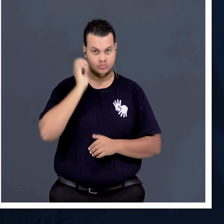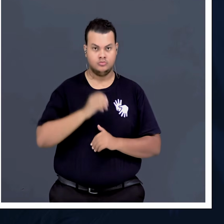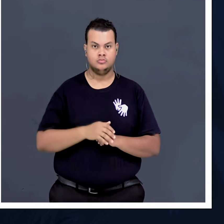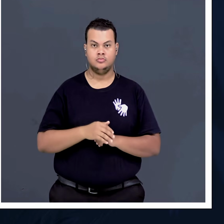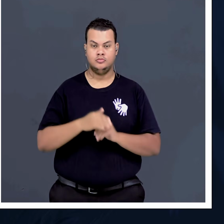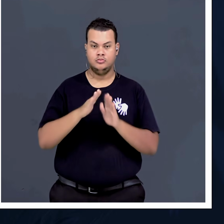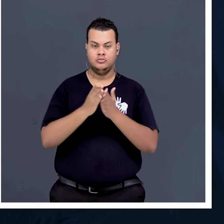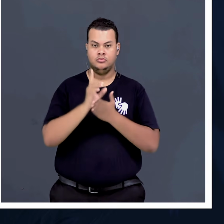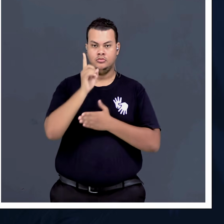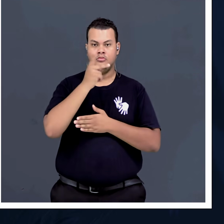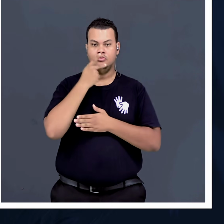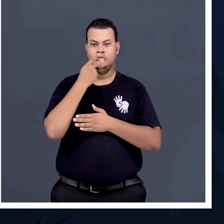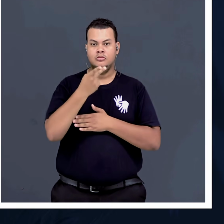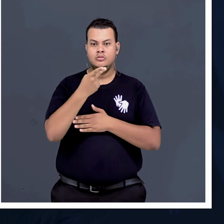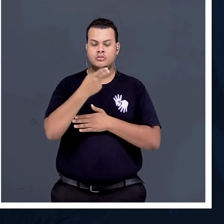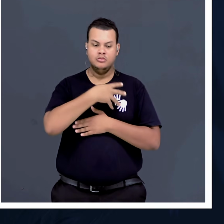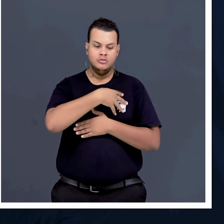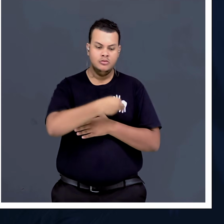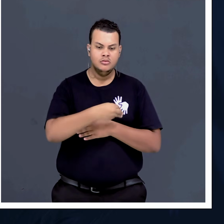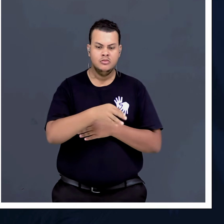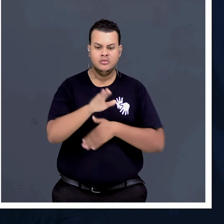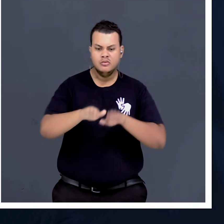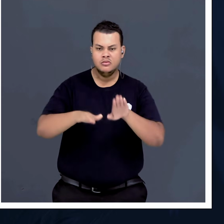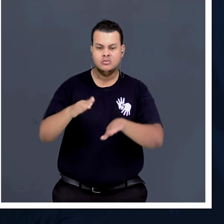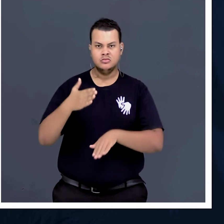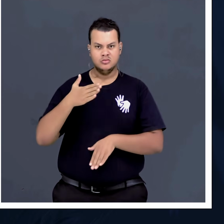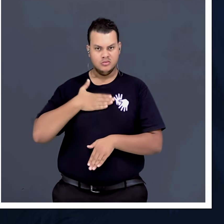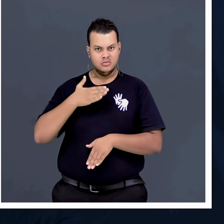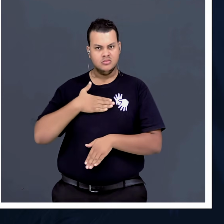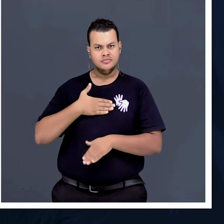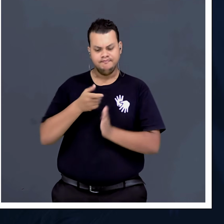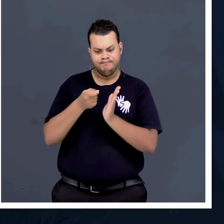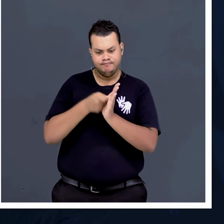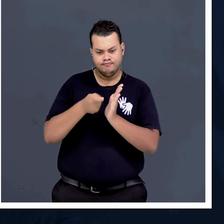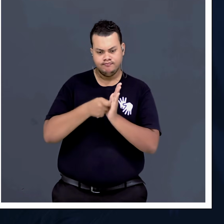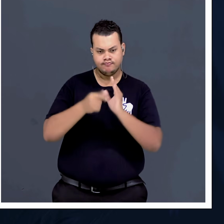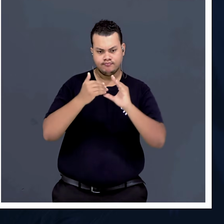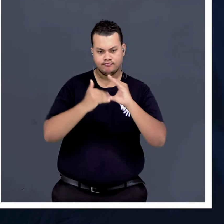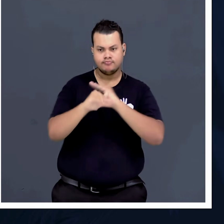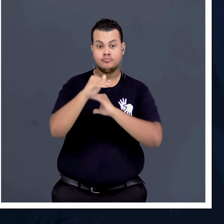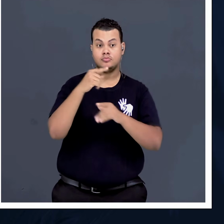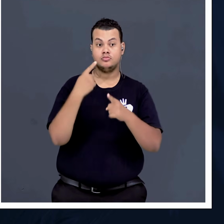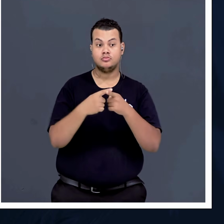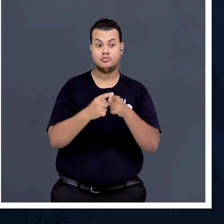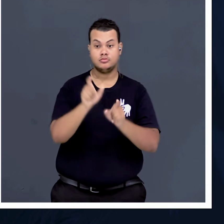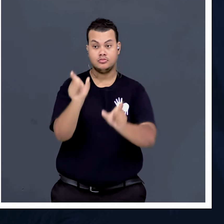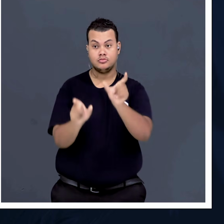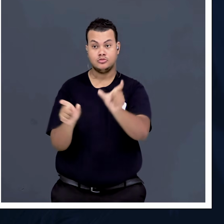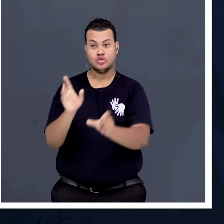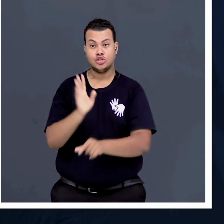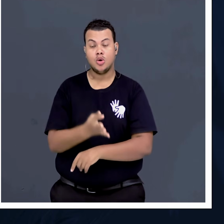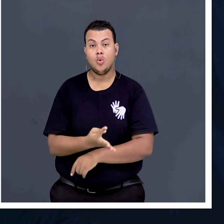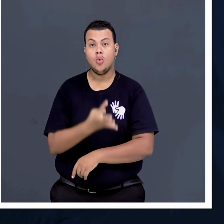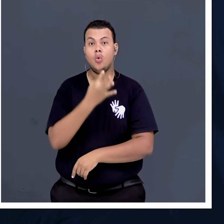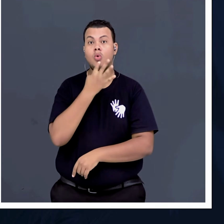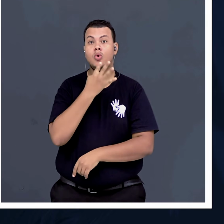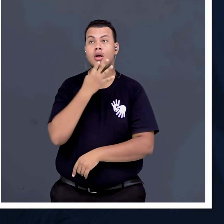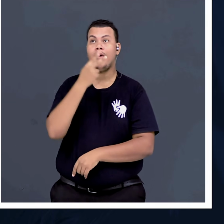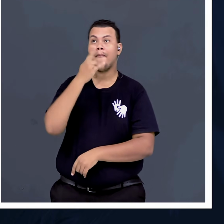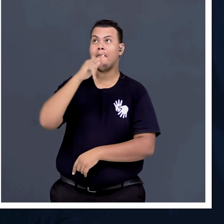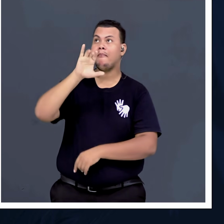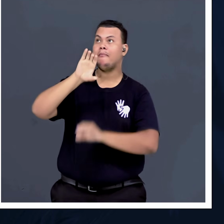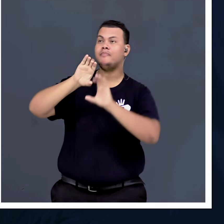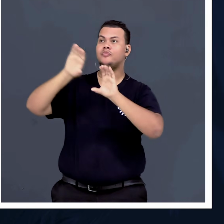Diz assim: filhinhos, eu lhes escrevi, porque vocês conhecem o